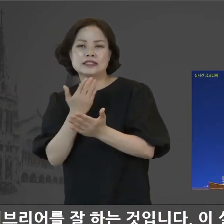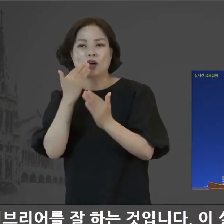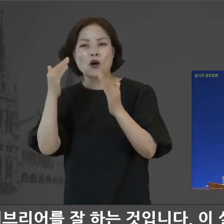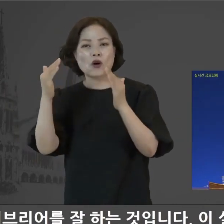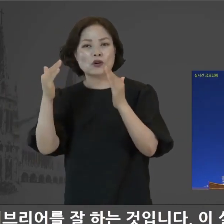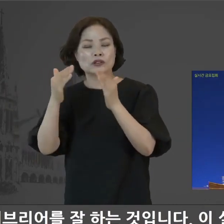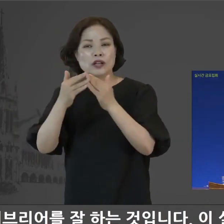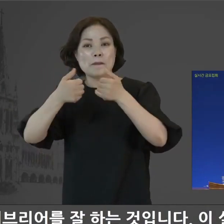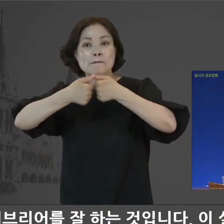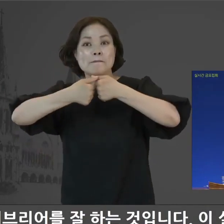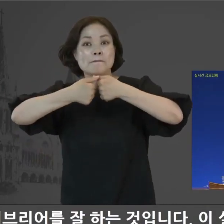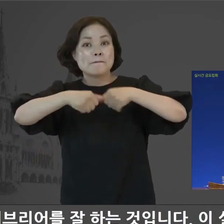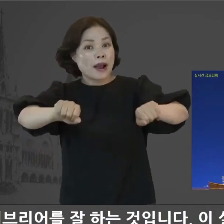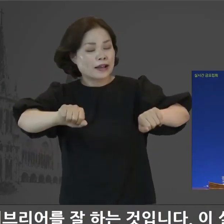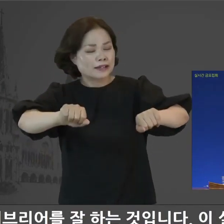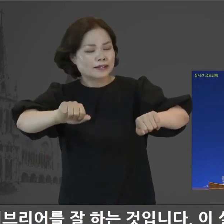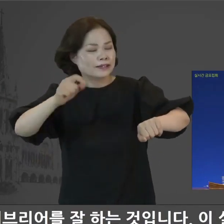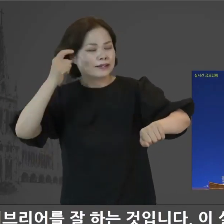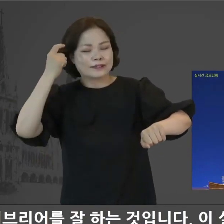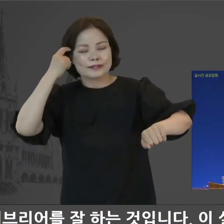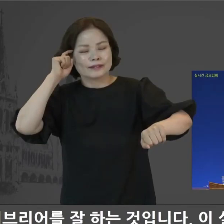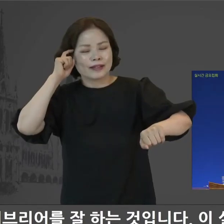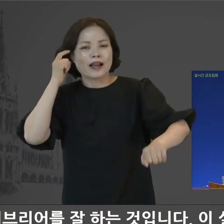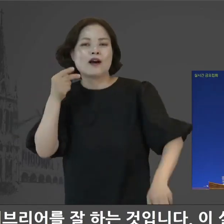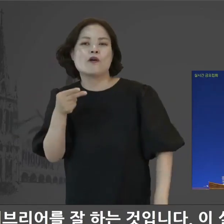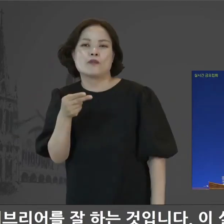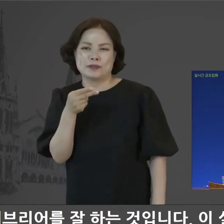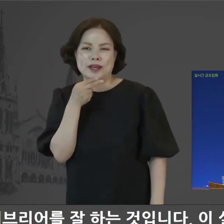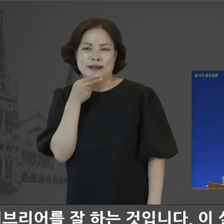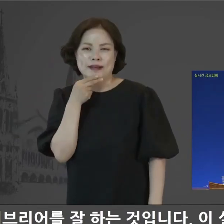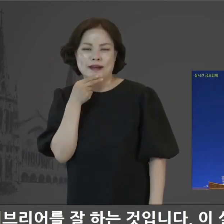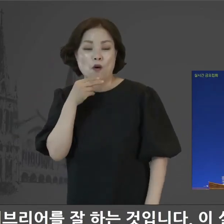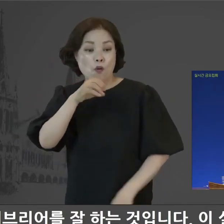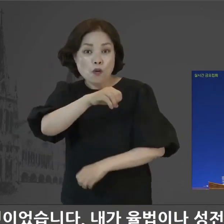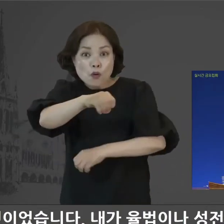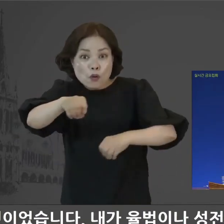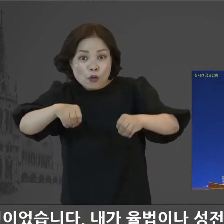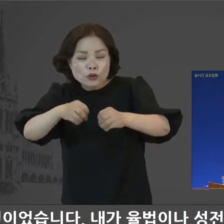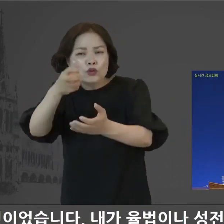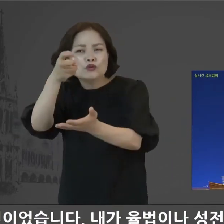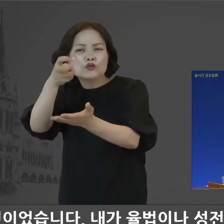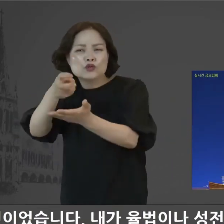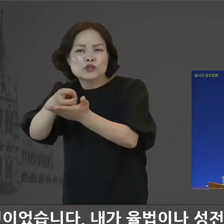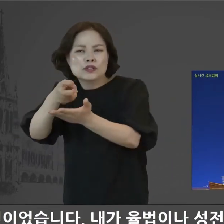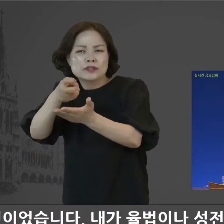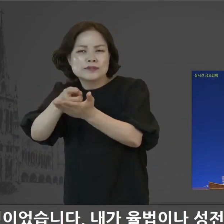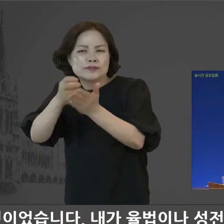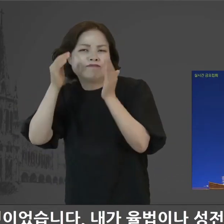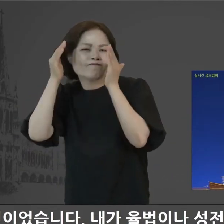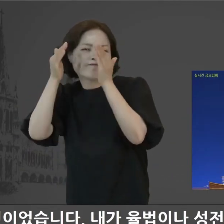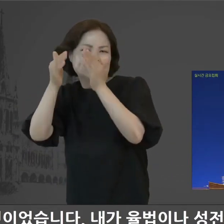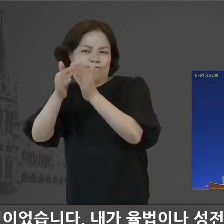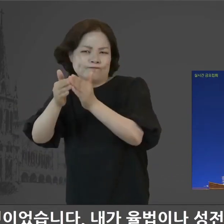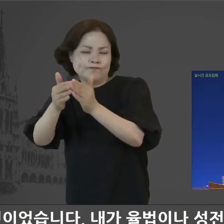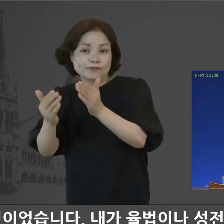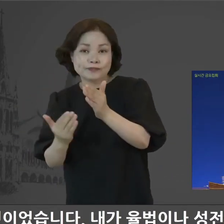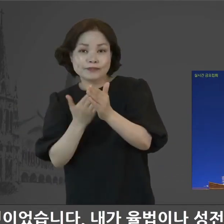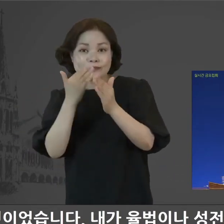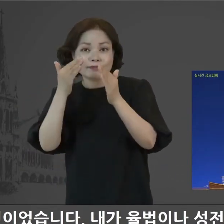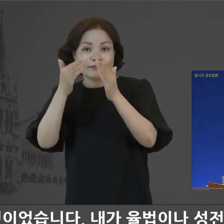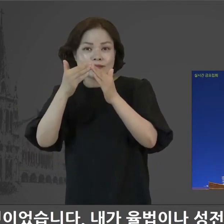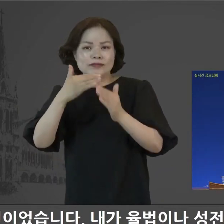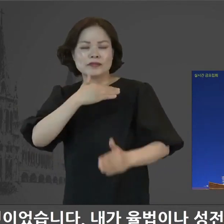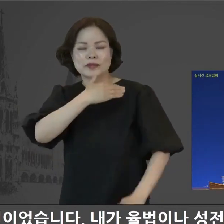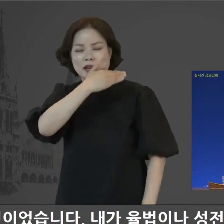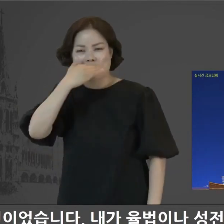성전을 파괴할 그런 의지가 전혀 없는 사람이다. 나는 오히려 율법이 지향하는 것, 성전이 바라고